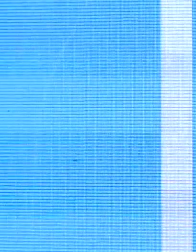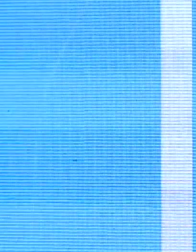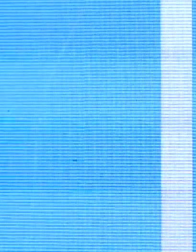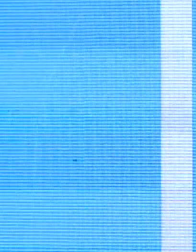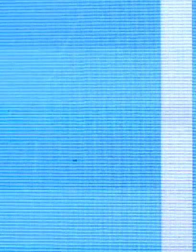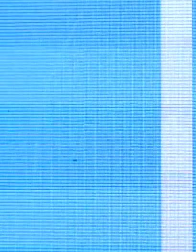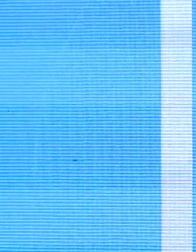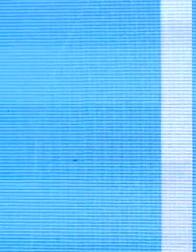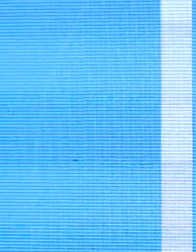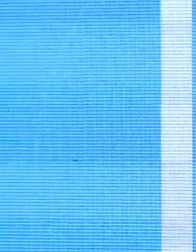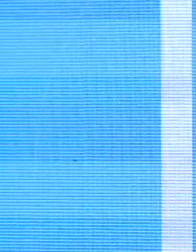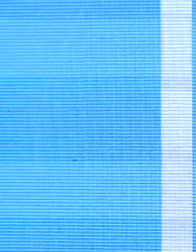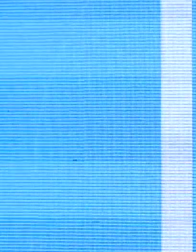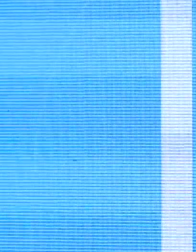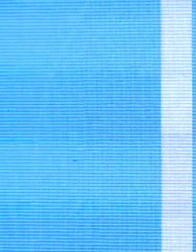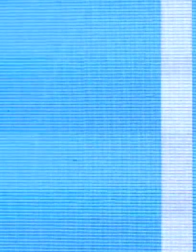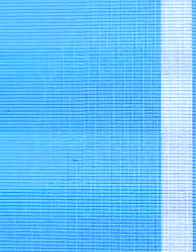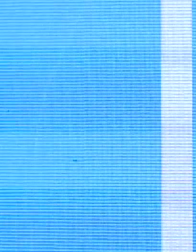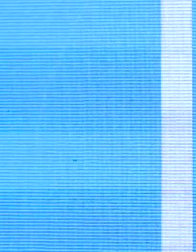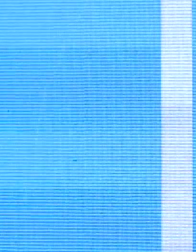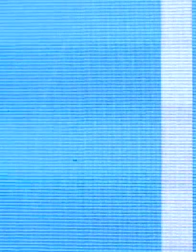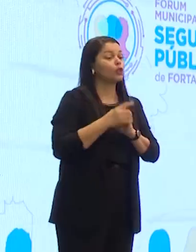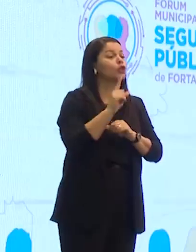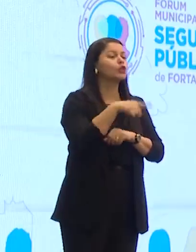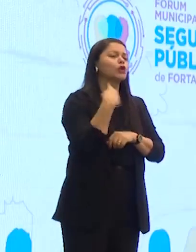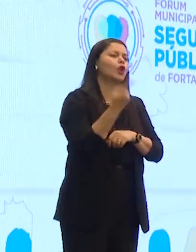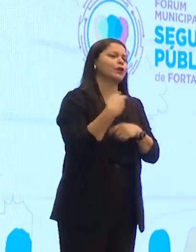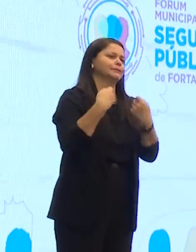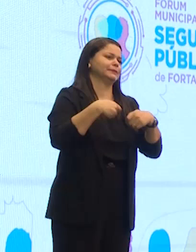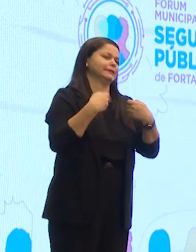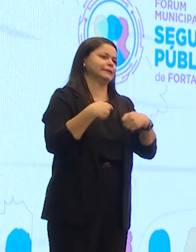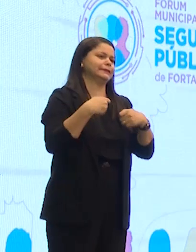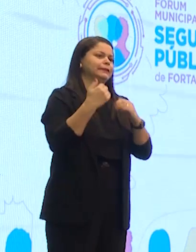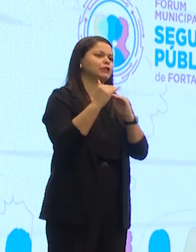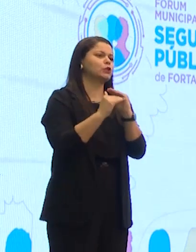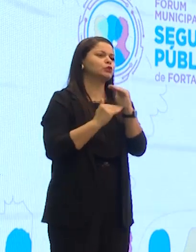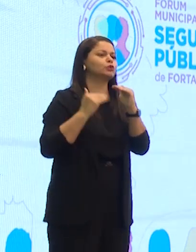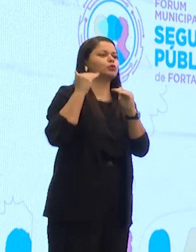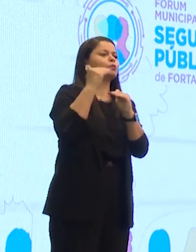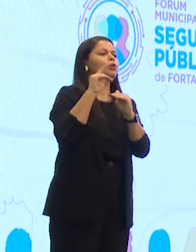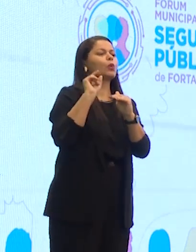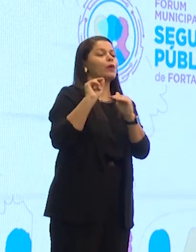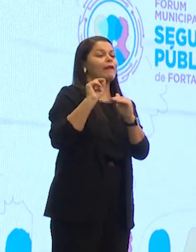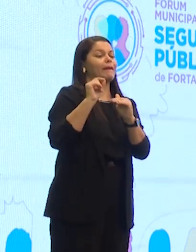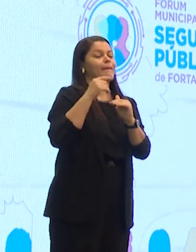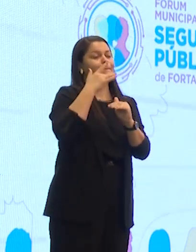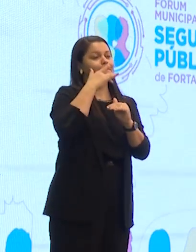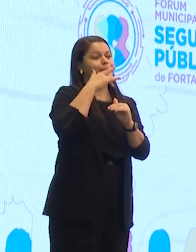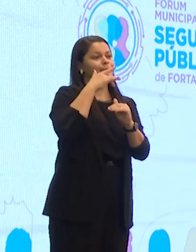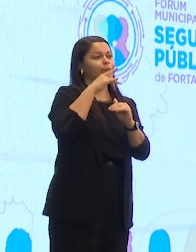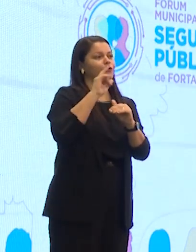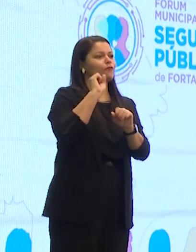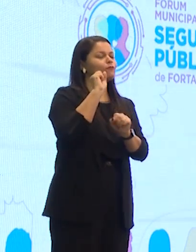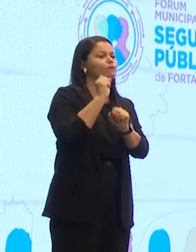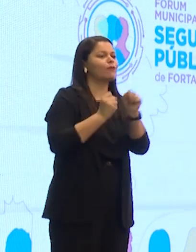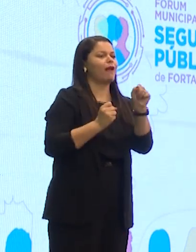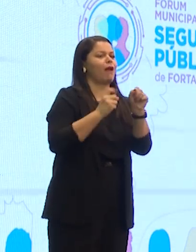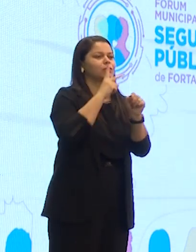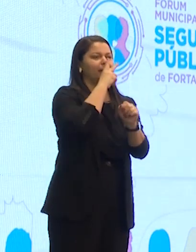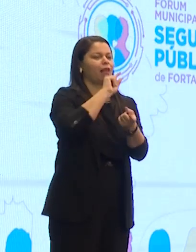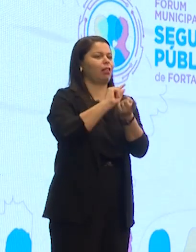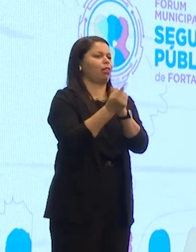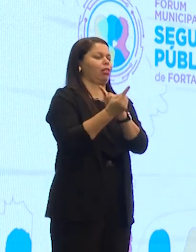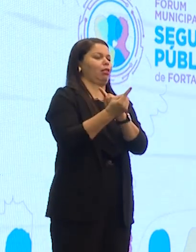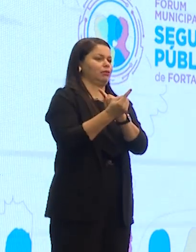premissas? Nós temos que superar uma falsa contradição entre prevenção